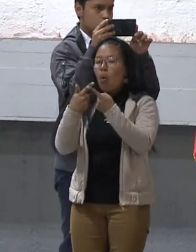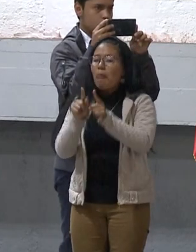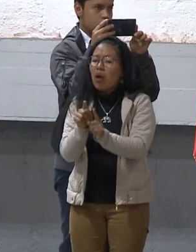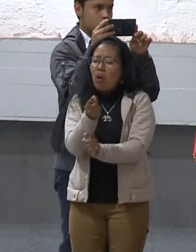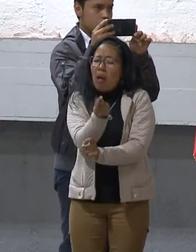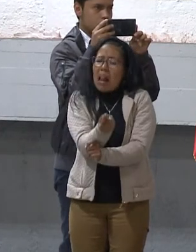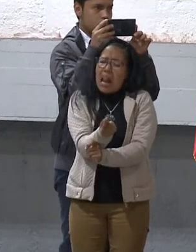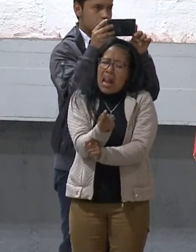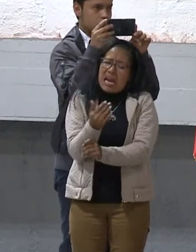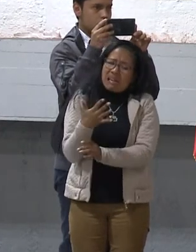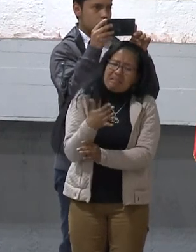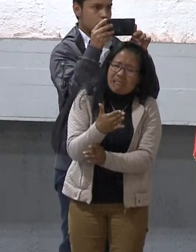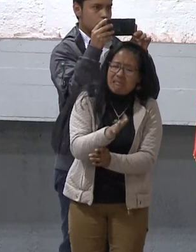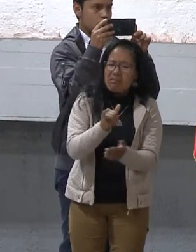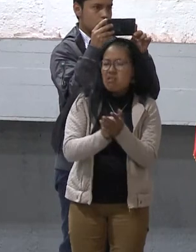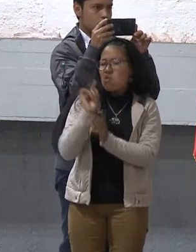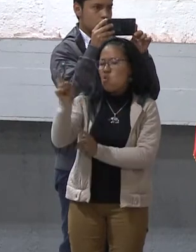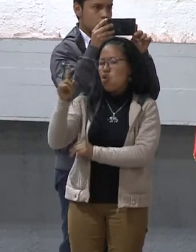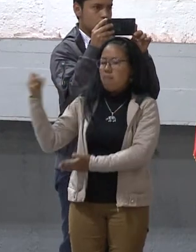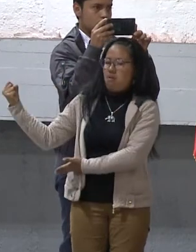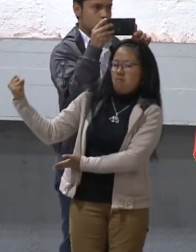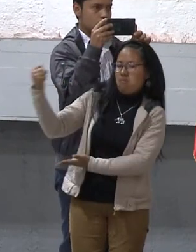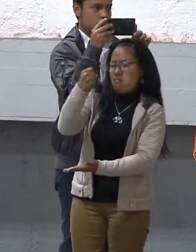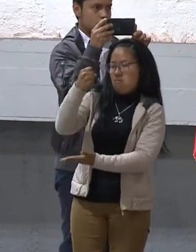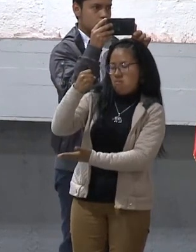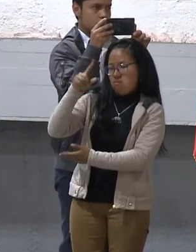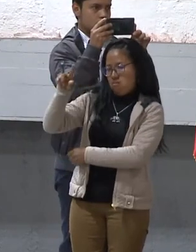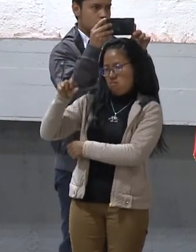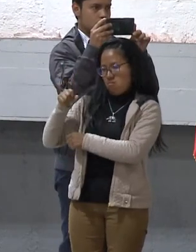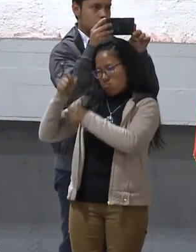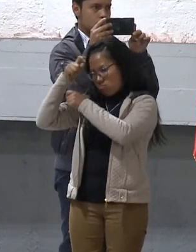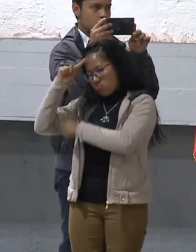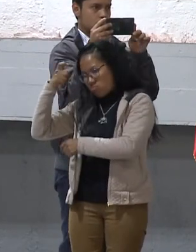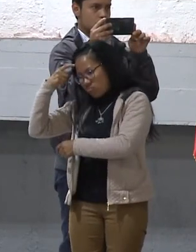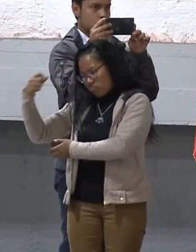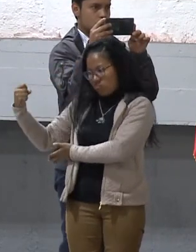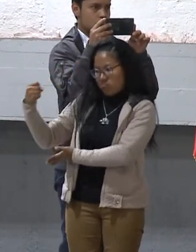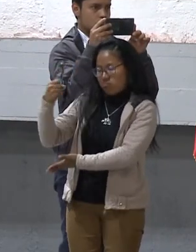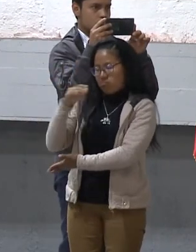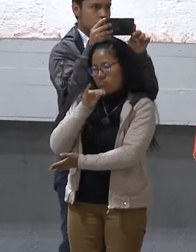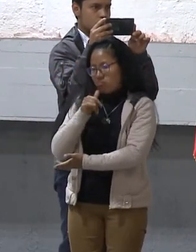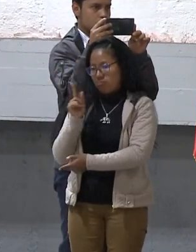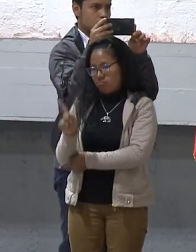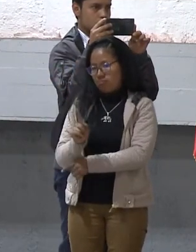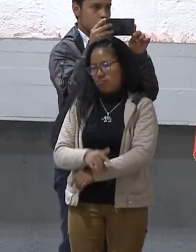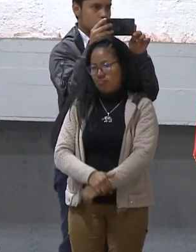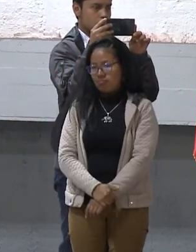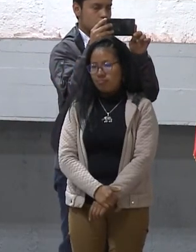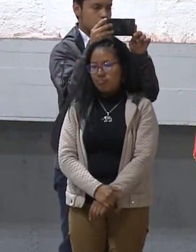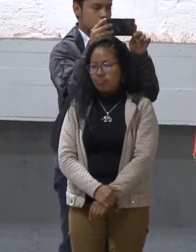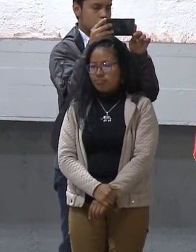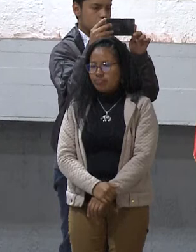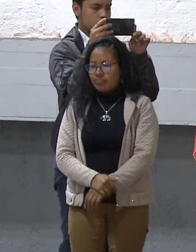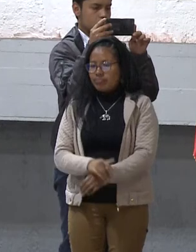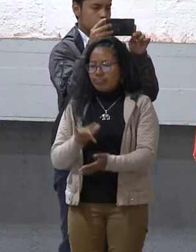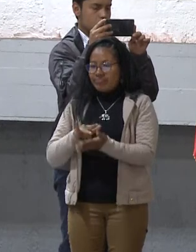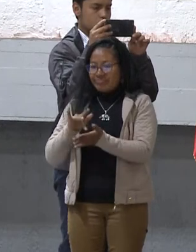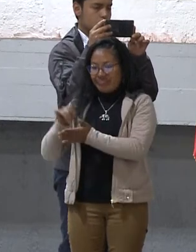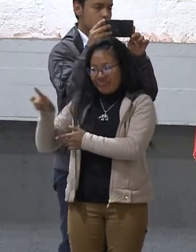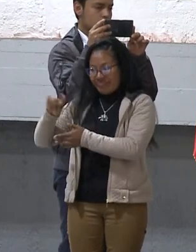del desfinanciamiento de la educación pública y el déficit acumulado como ven